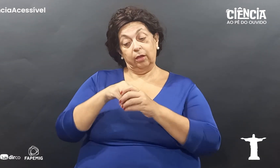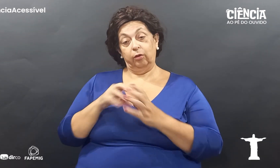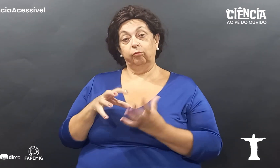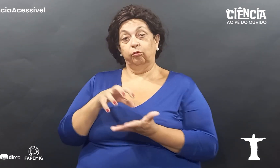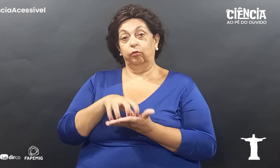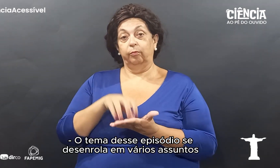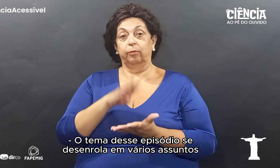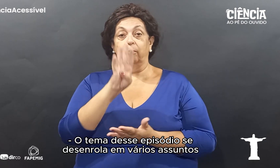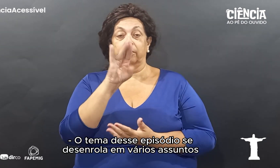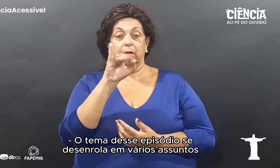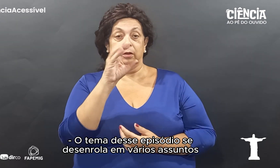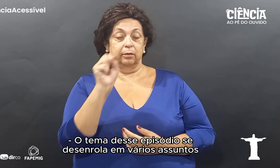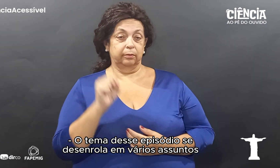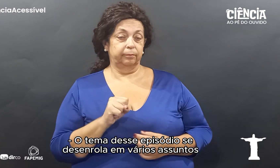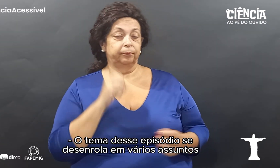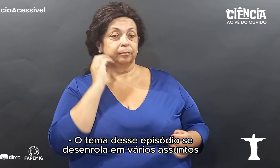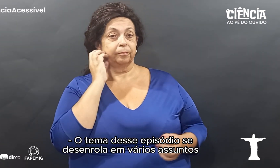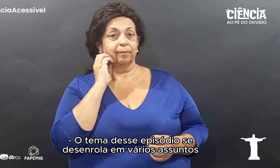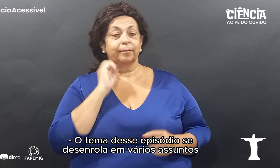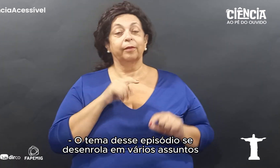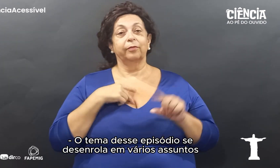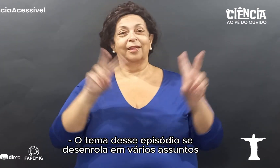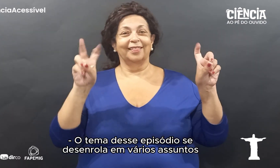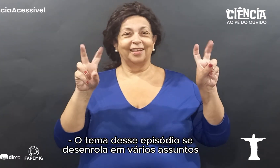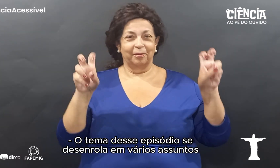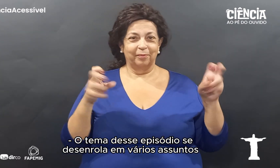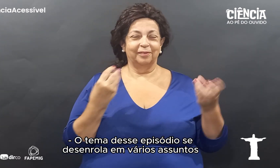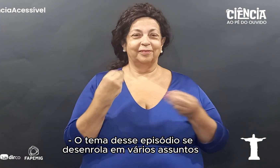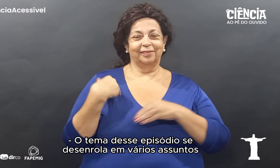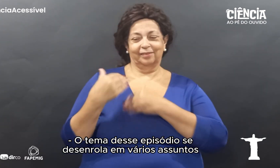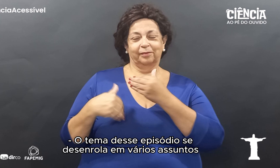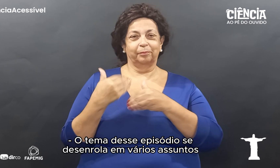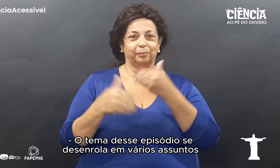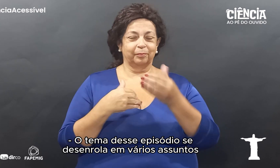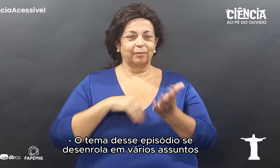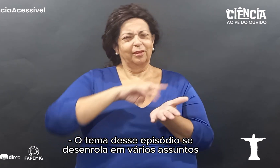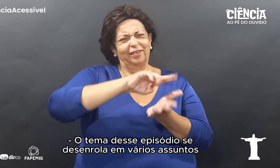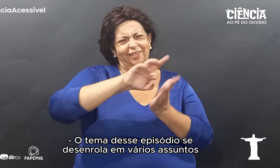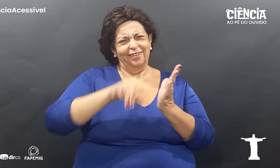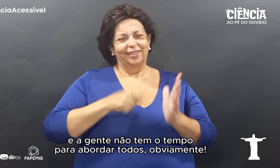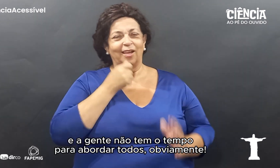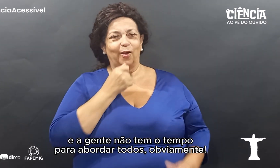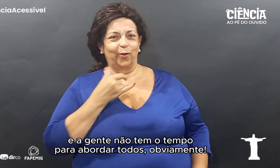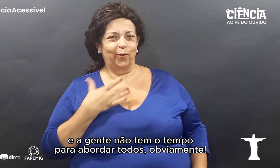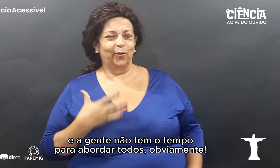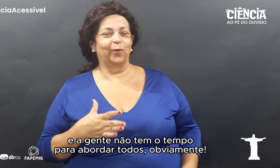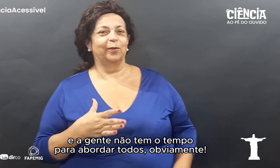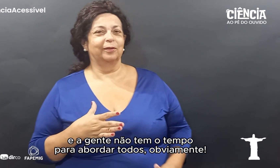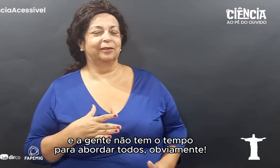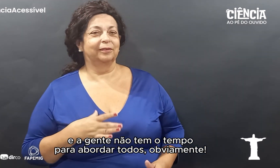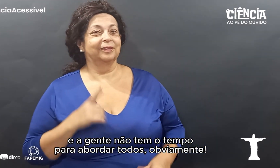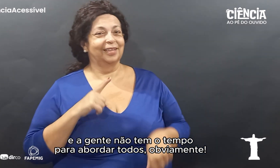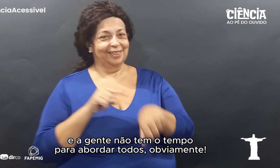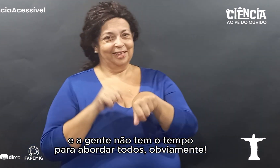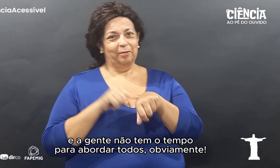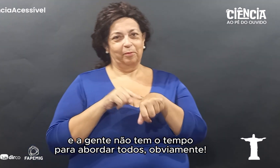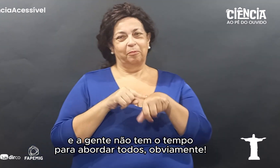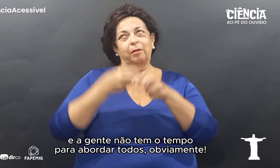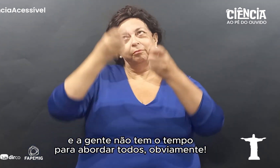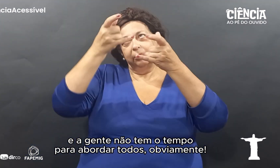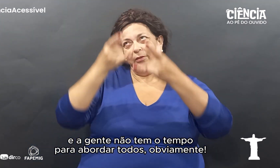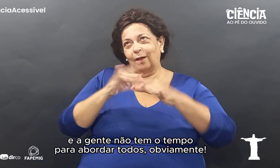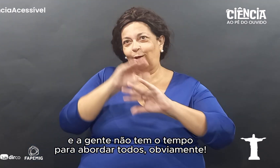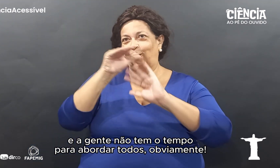internamente. O tema desse episódio, né, se desenrola em vários assuntos e a gente não tem o tempo para